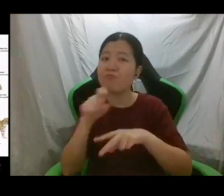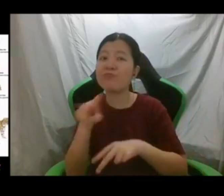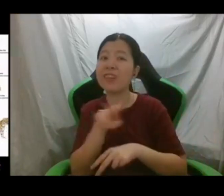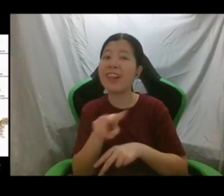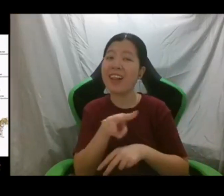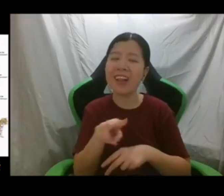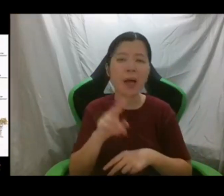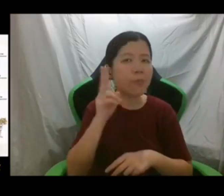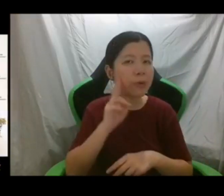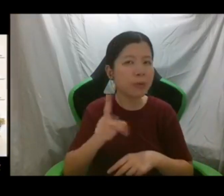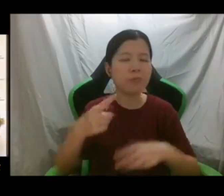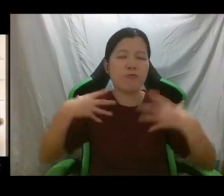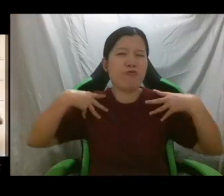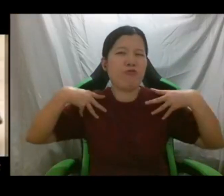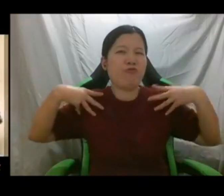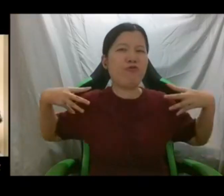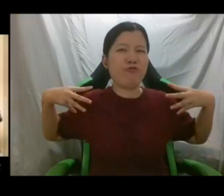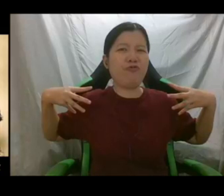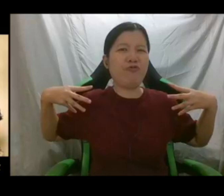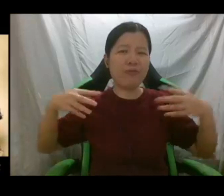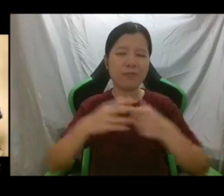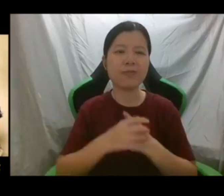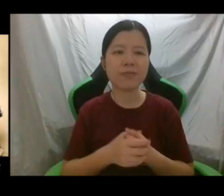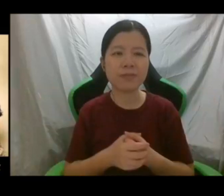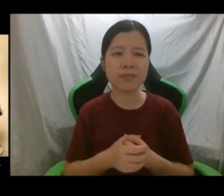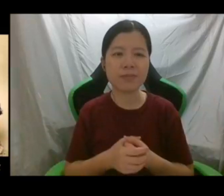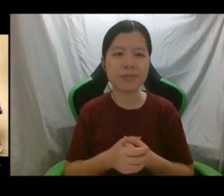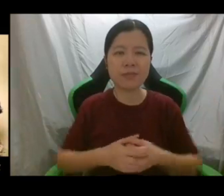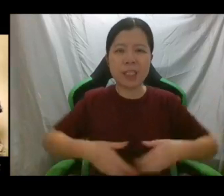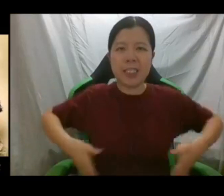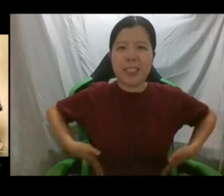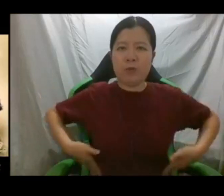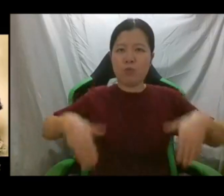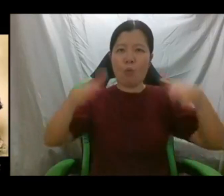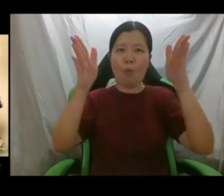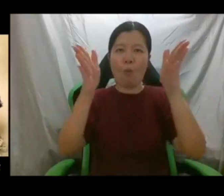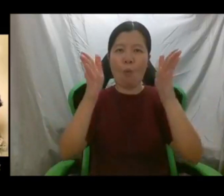例如壯闊嘅胸膛、纖細嘅腰，